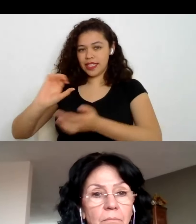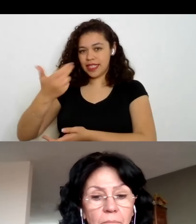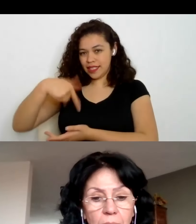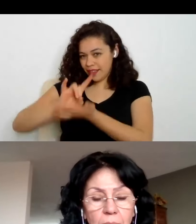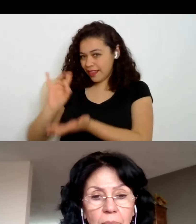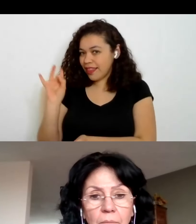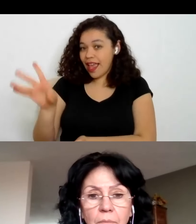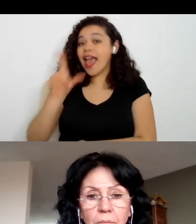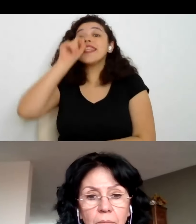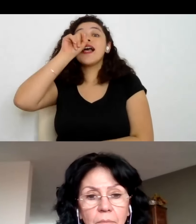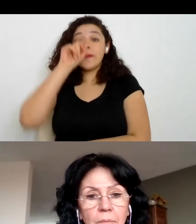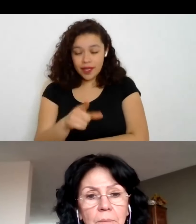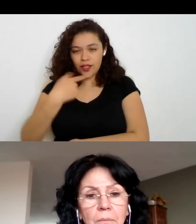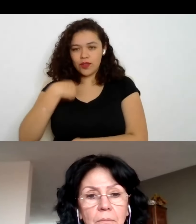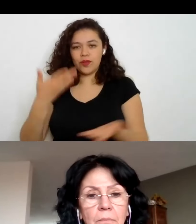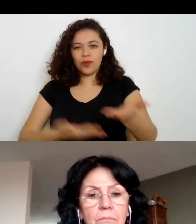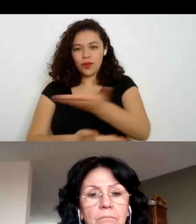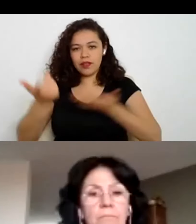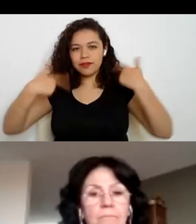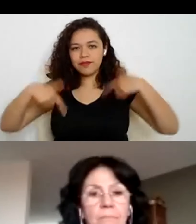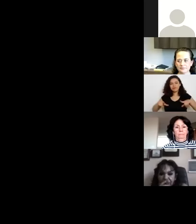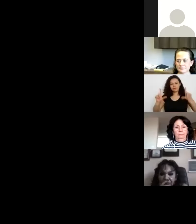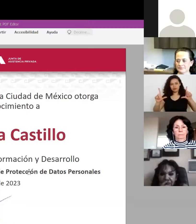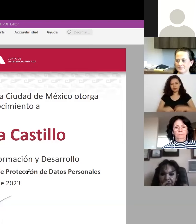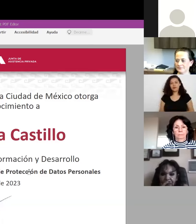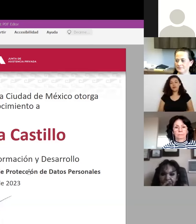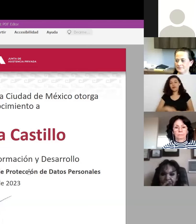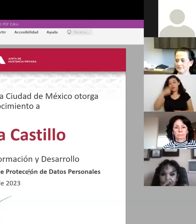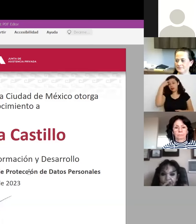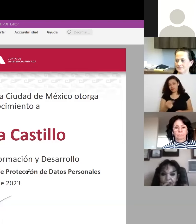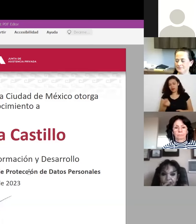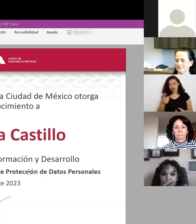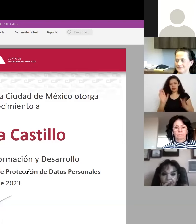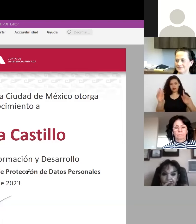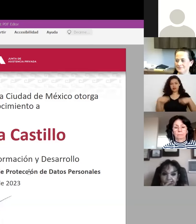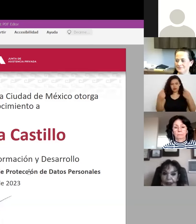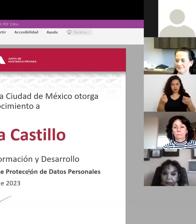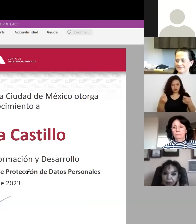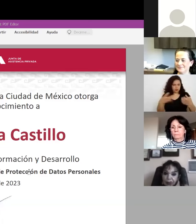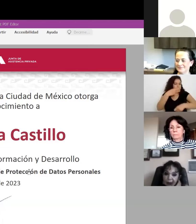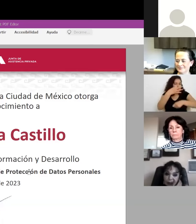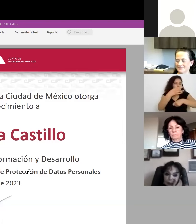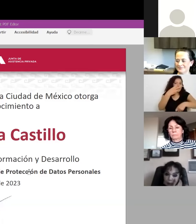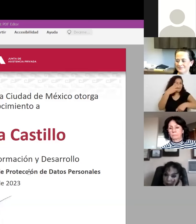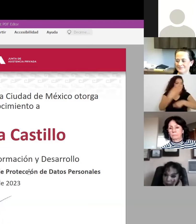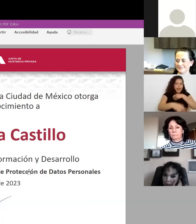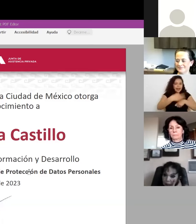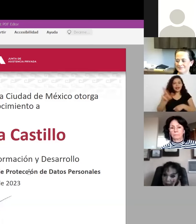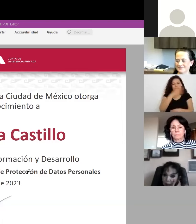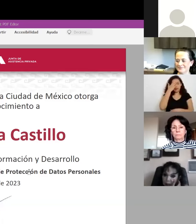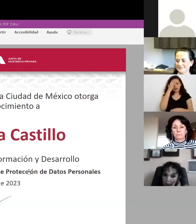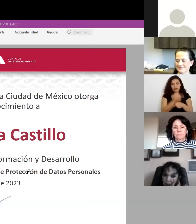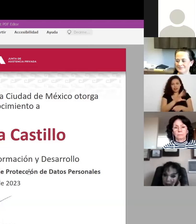chat y también me voy a permitir compartir la pantalla para hacer entrega simbólica de un reconocimiento a la